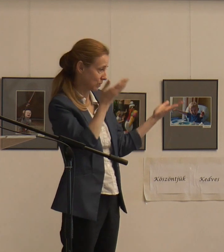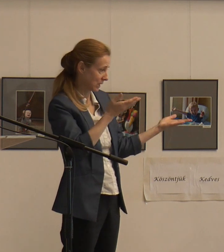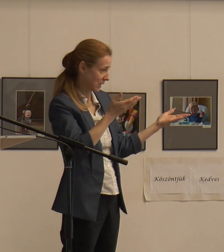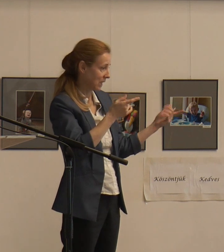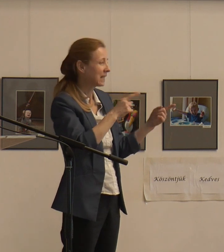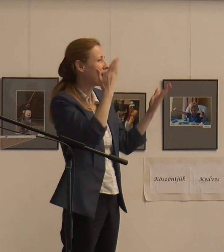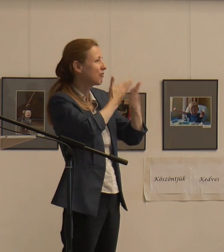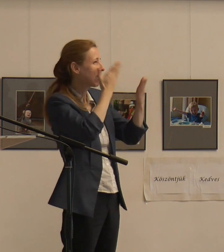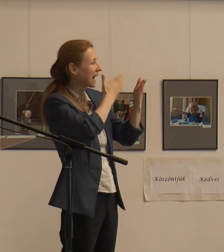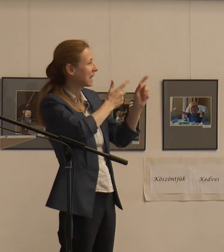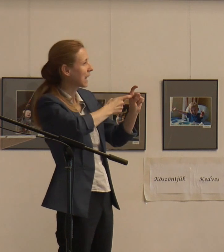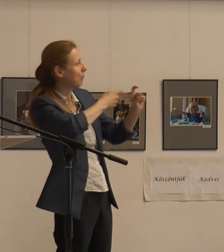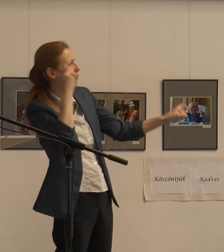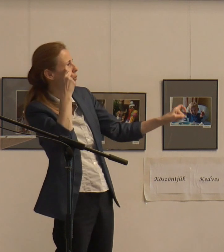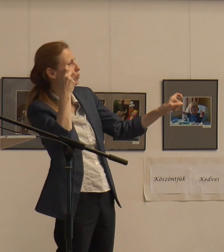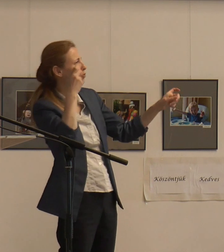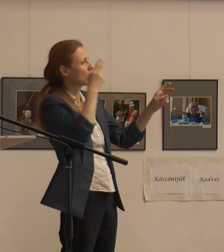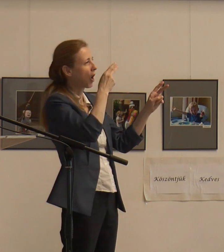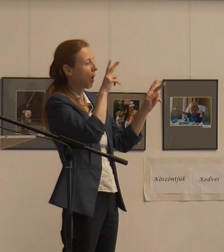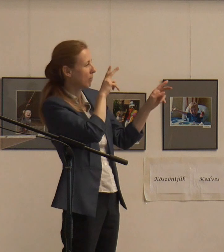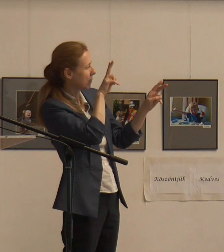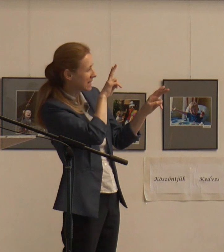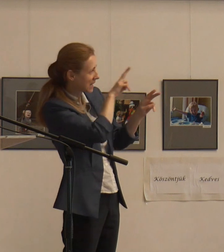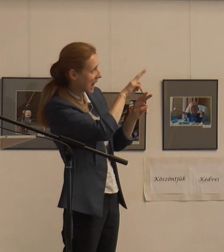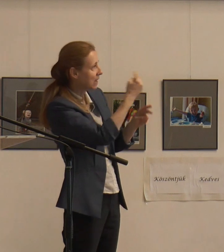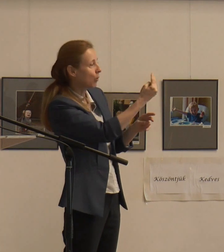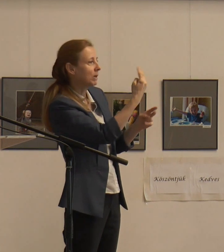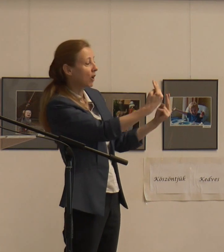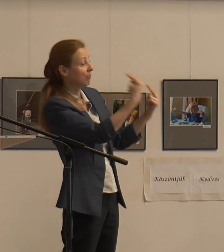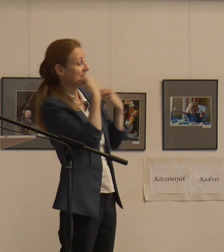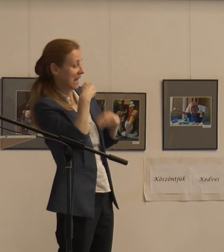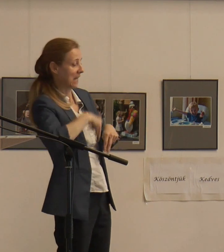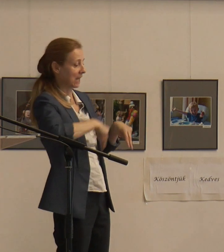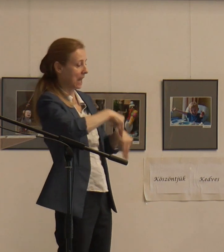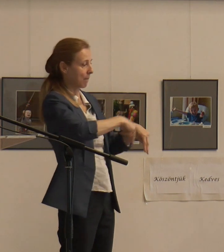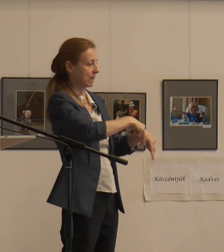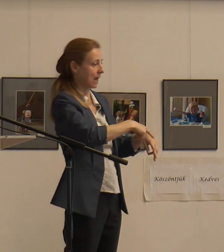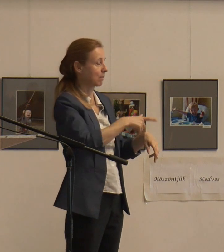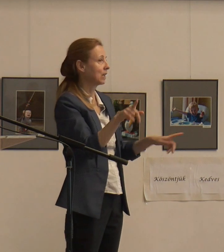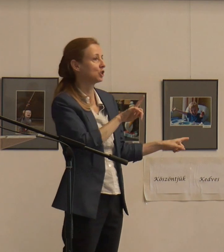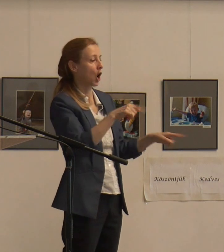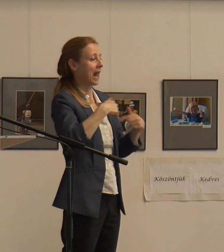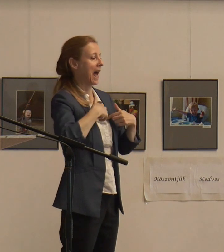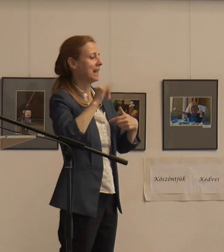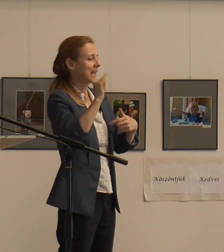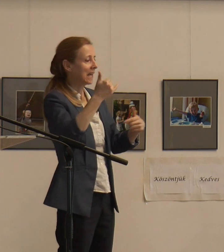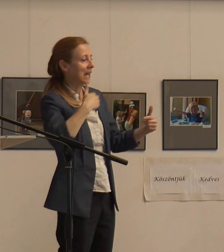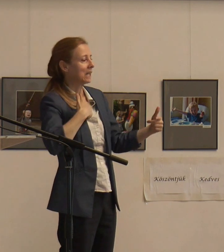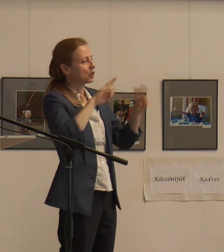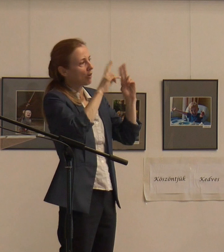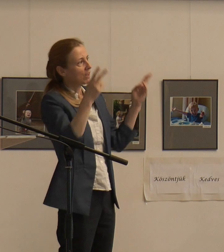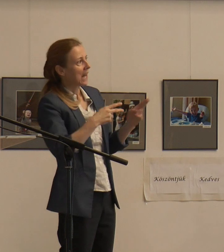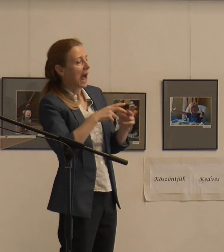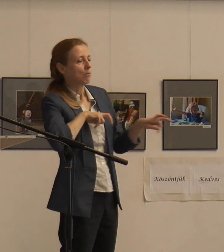De fekete puskacsövek és messzebátyok figyelik léptelének. Talán, ha én is kelebb orgok a